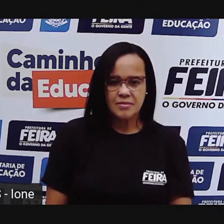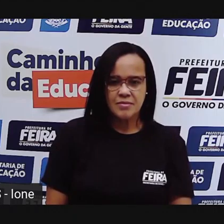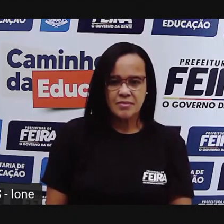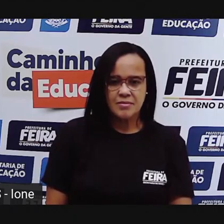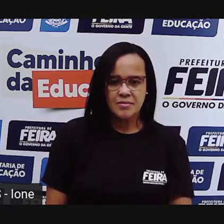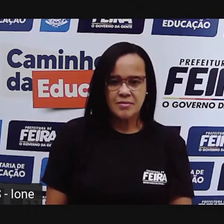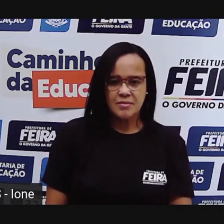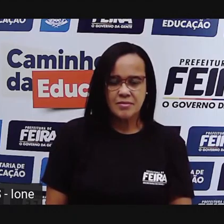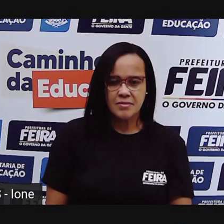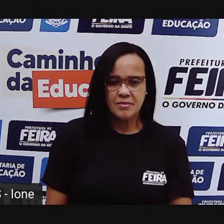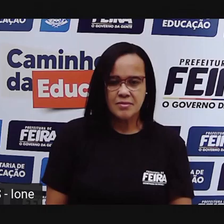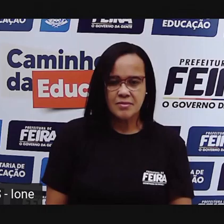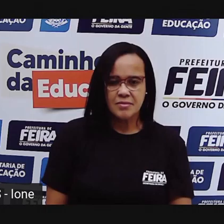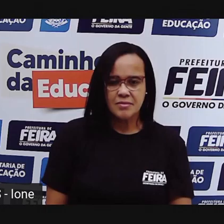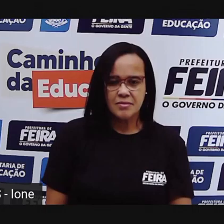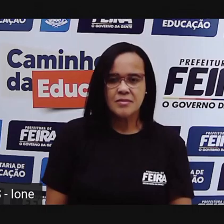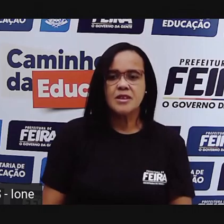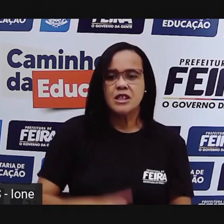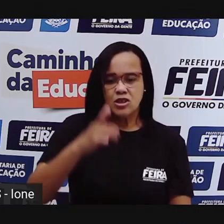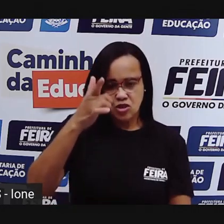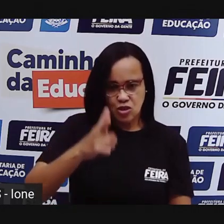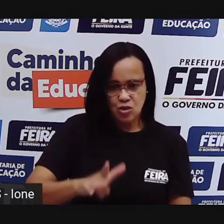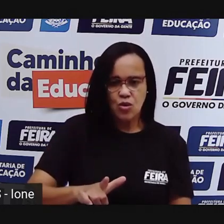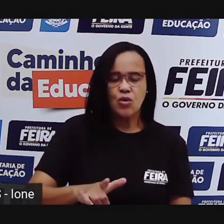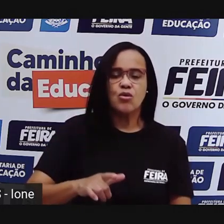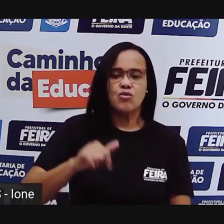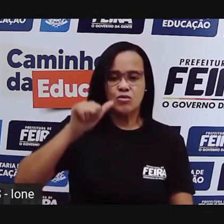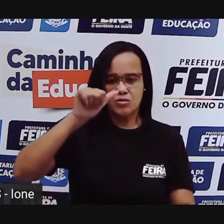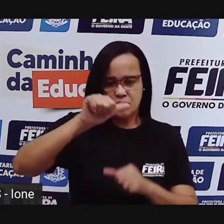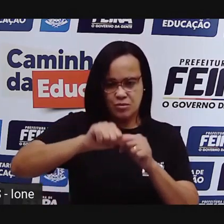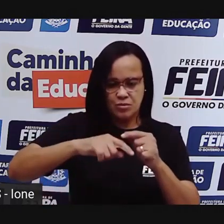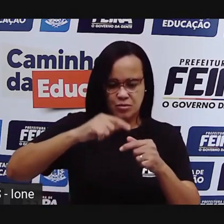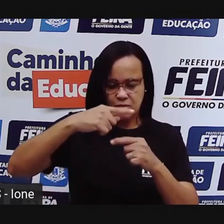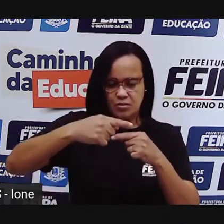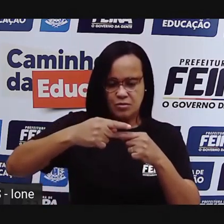novo. Mais uma vez, meninada.